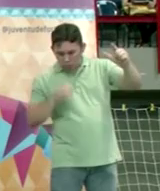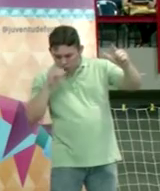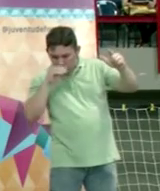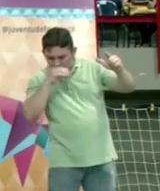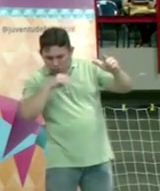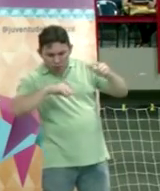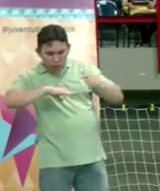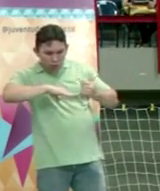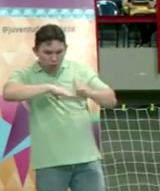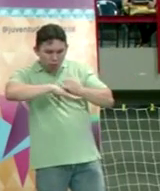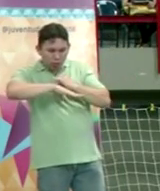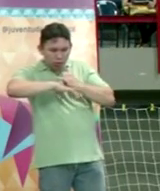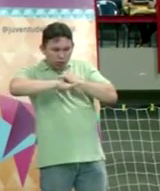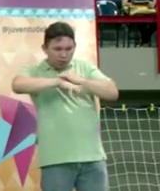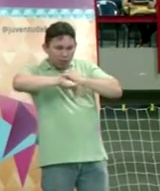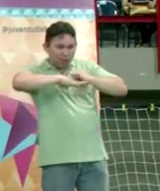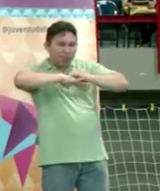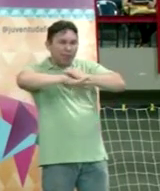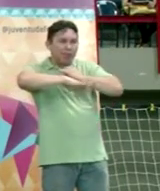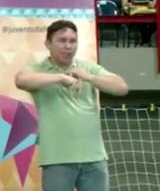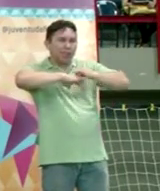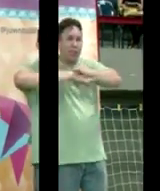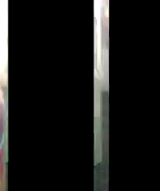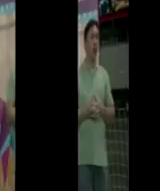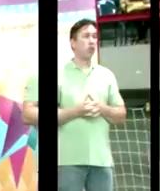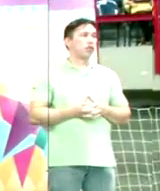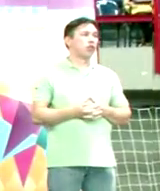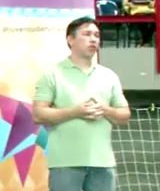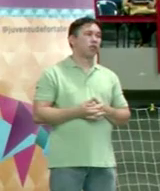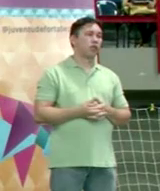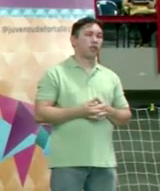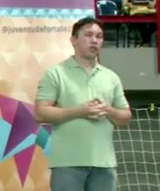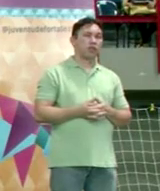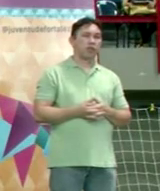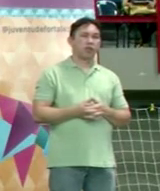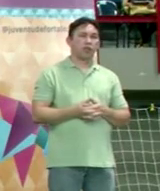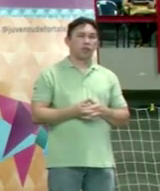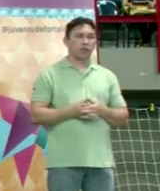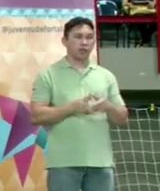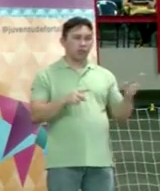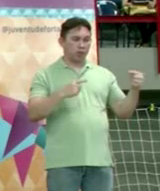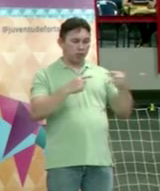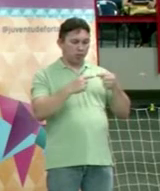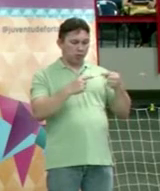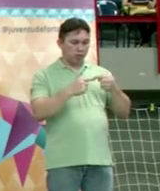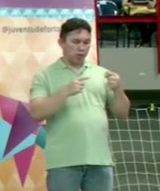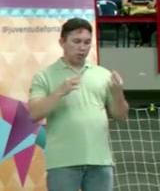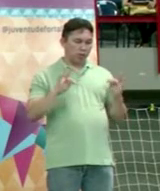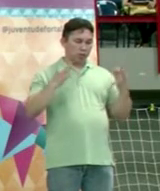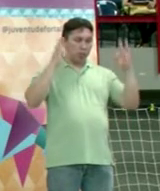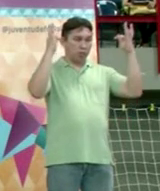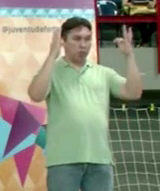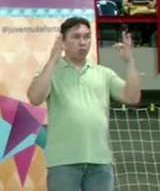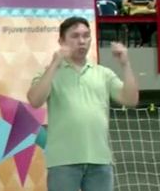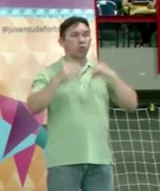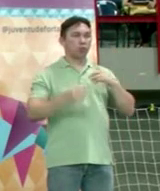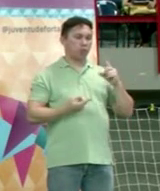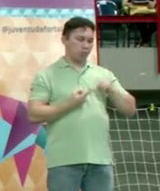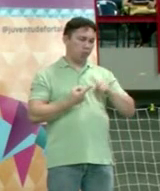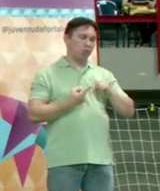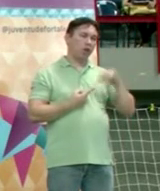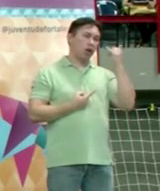a condutividade torna-se ainda melhor, tá? No que tange a tecnologia de